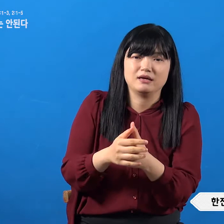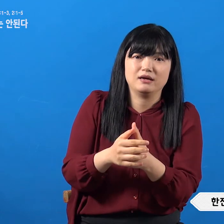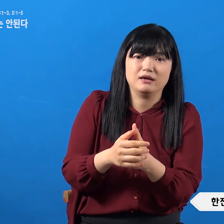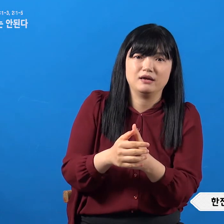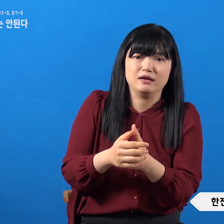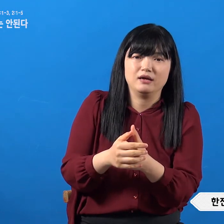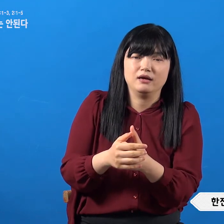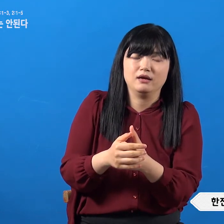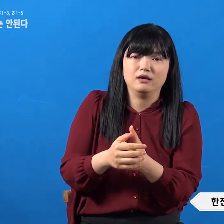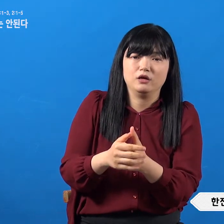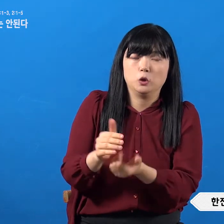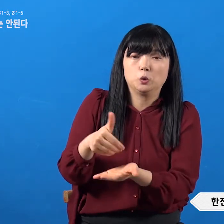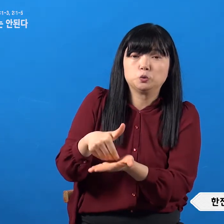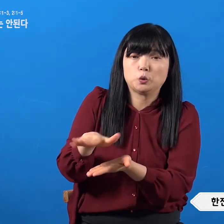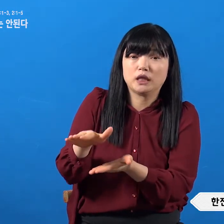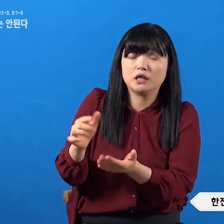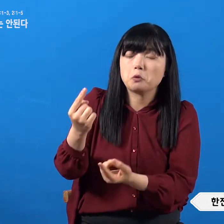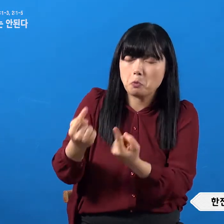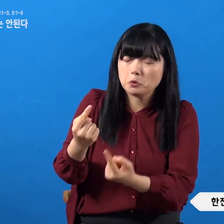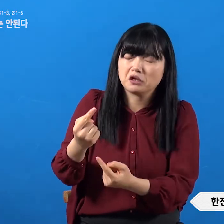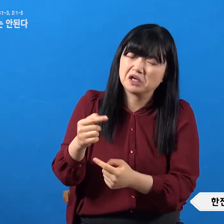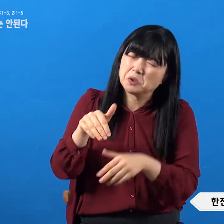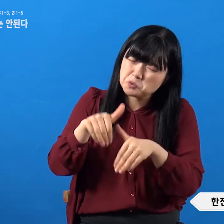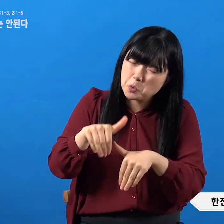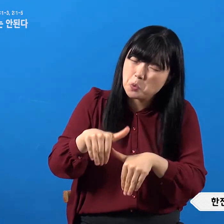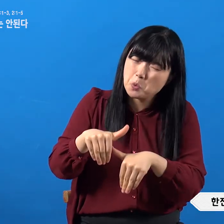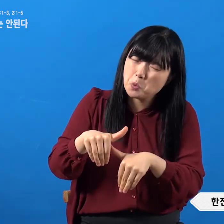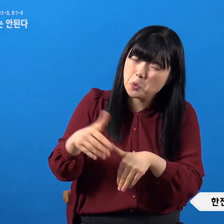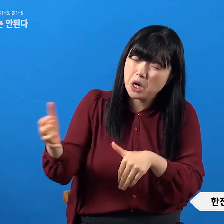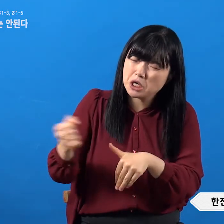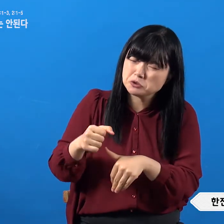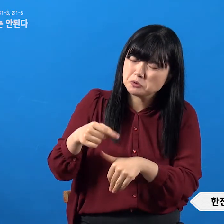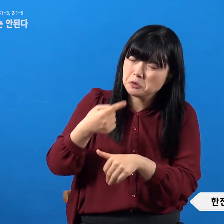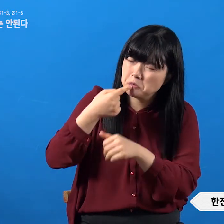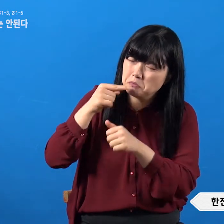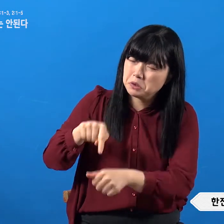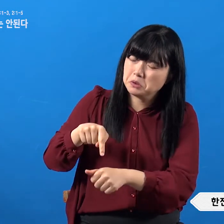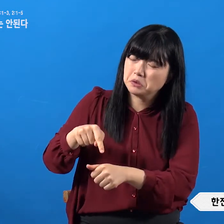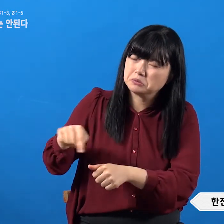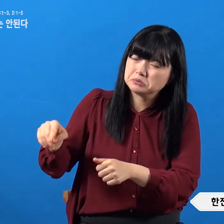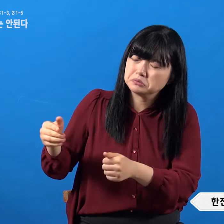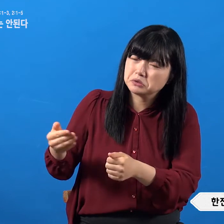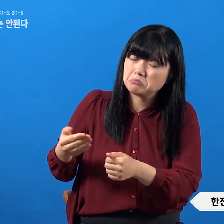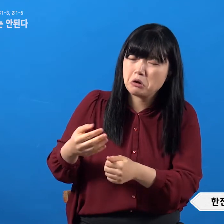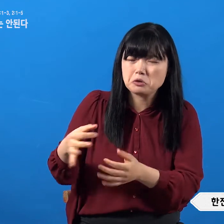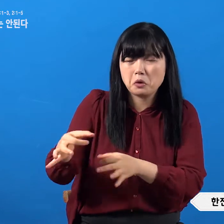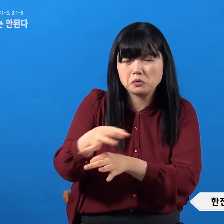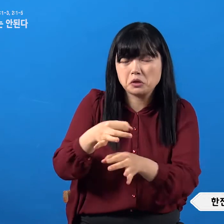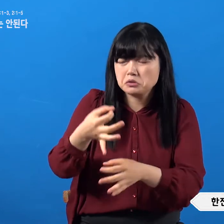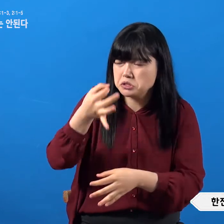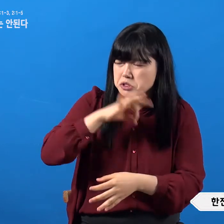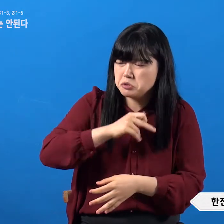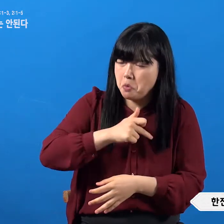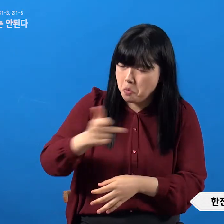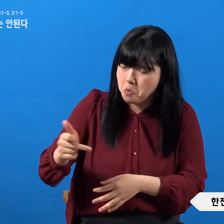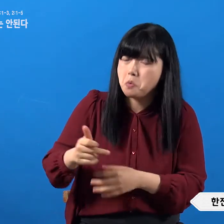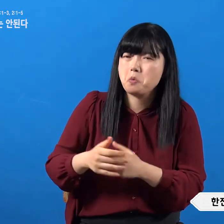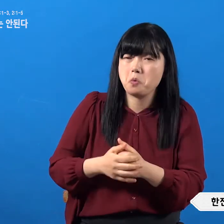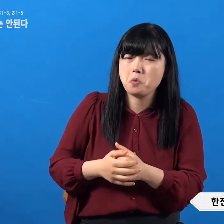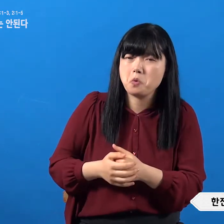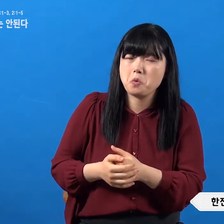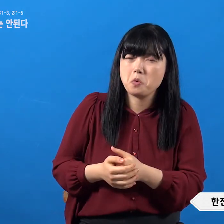것입니다. 쫓아내는 것보다 종으로 이렇게 부리면 경제적으로도 훨씬 이득이